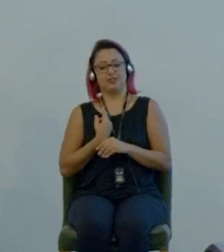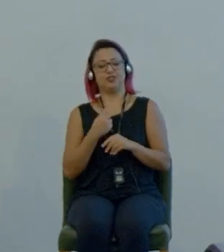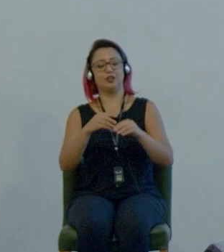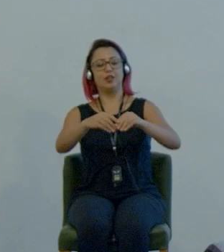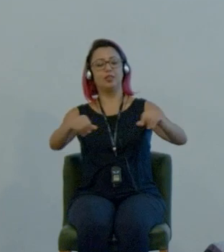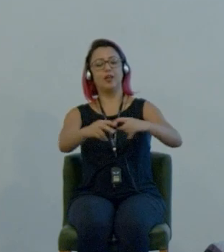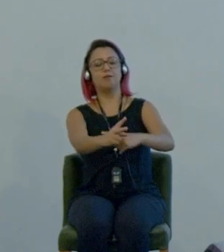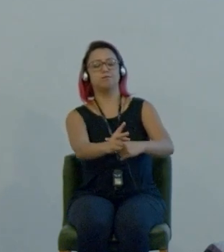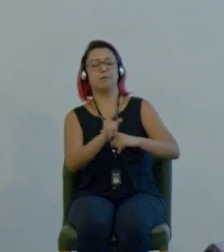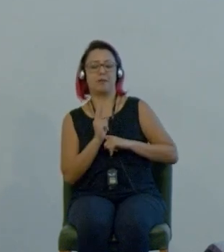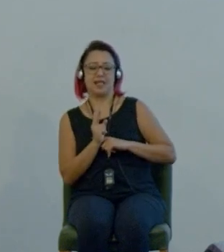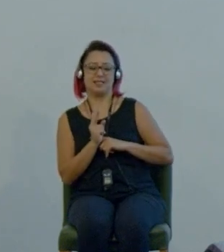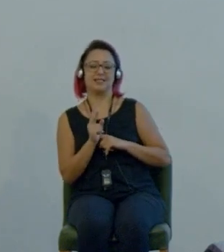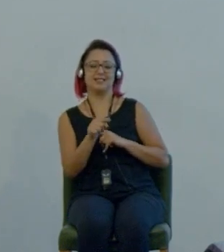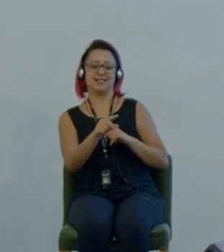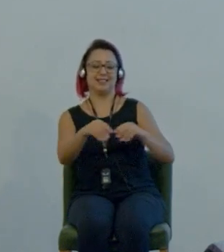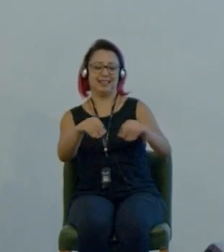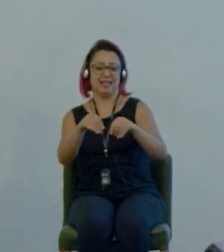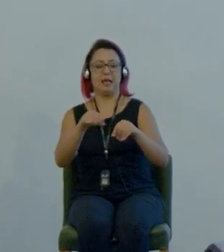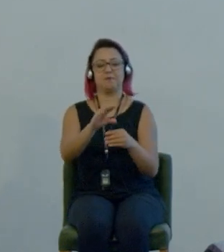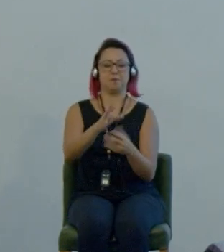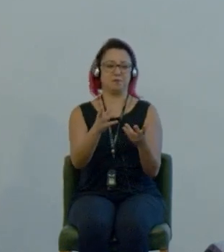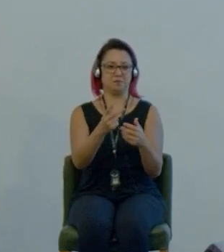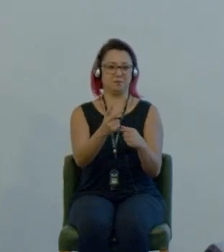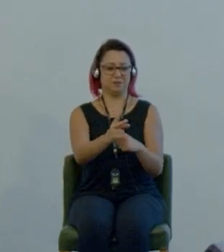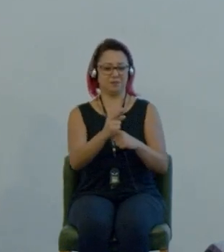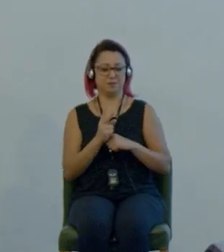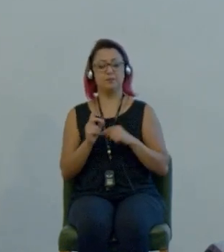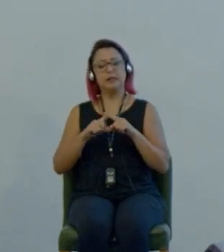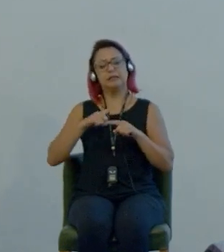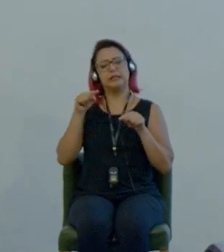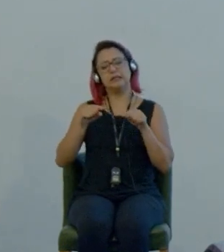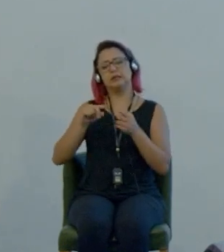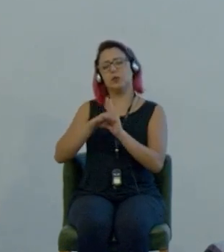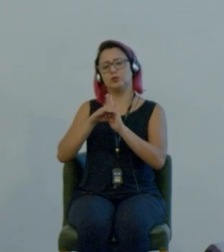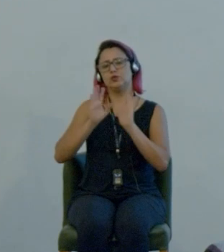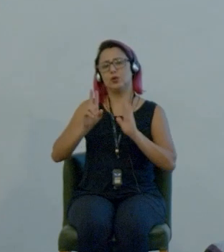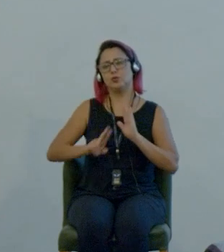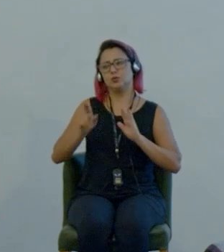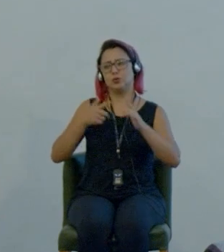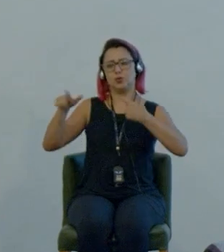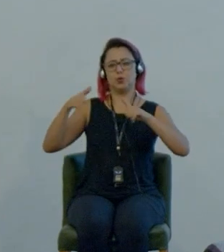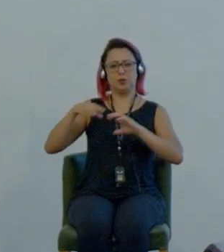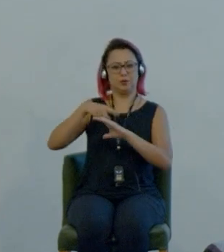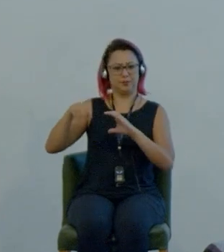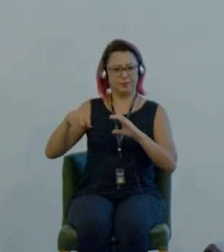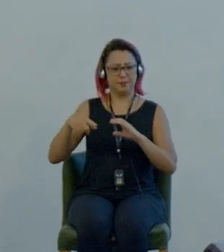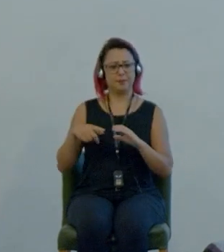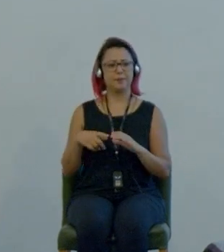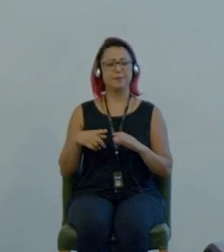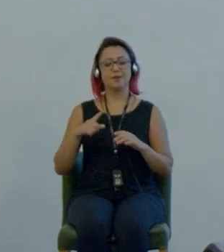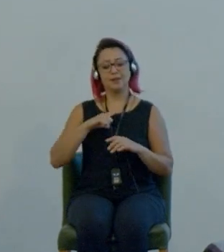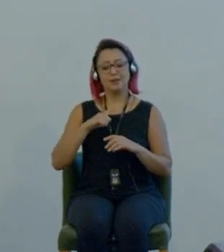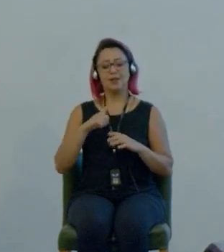terraforma, normalement, la terraformation, c'est quelque chose qu'on utilise en science-fiction. Et il y a beaucoup de science-fiction dans Terraforma. Il y a une esthétique